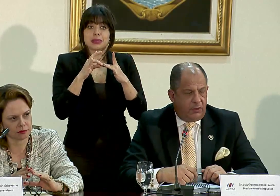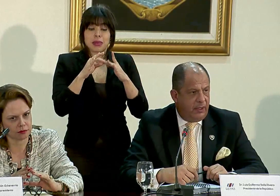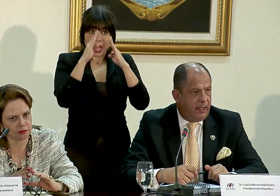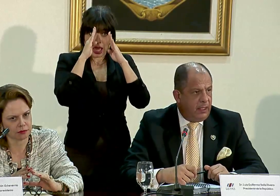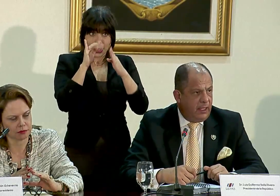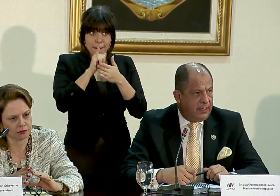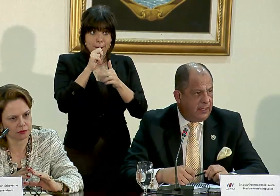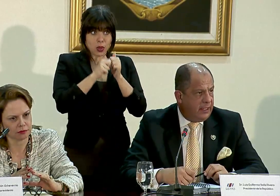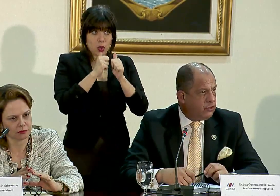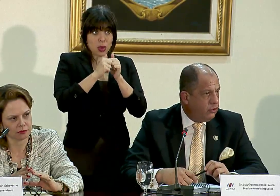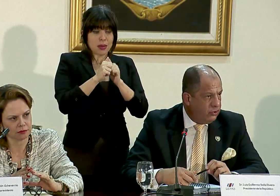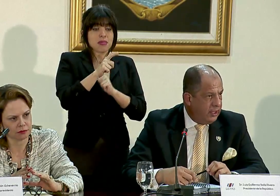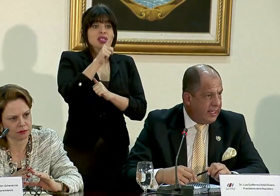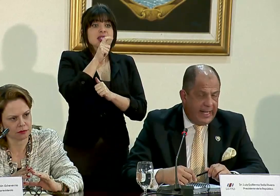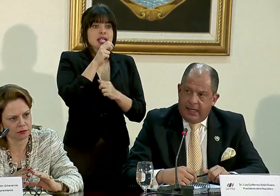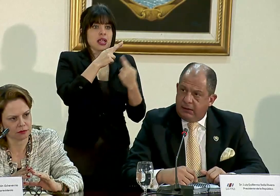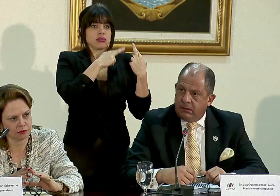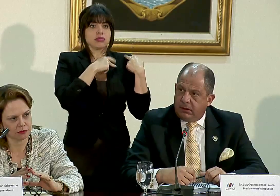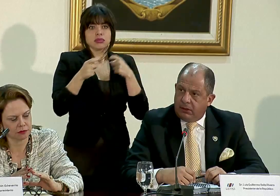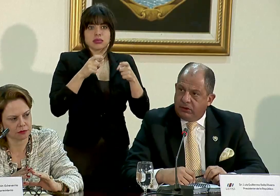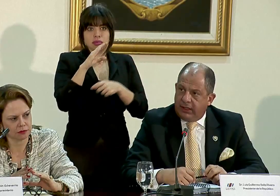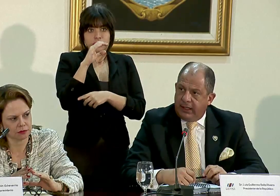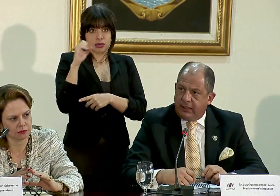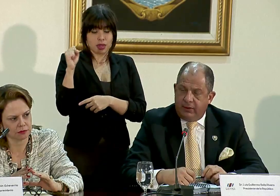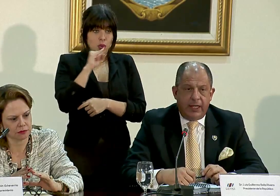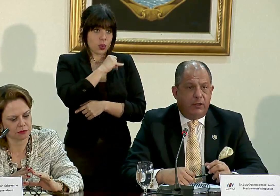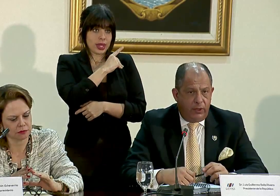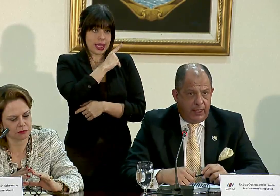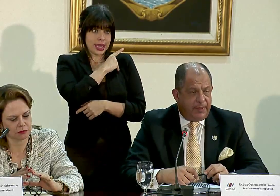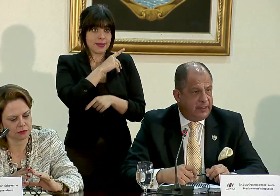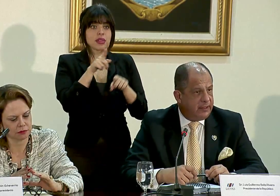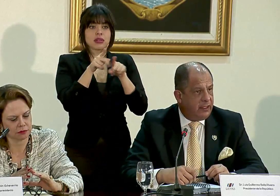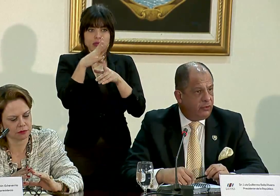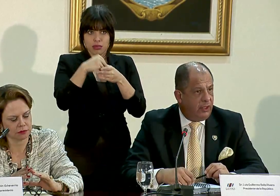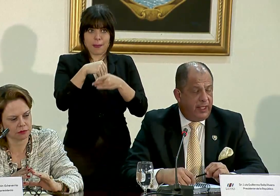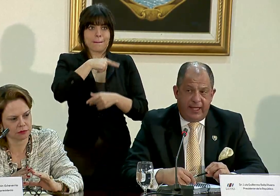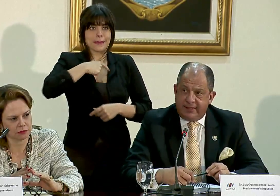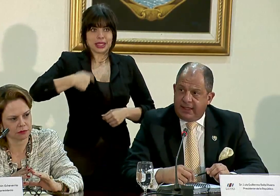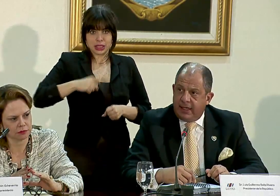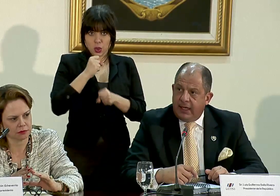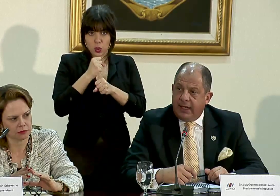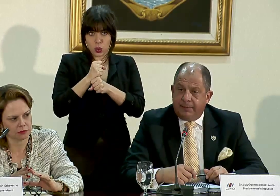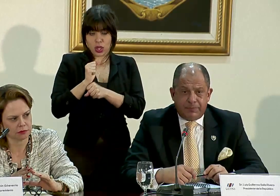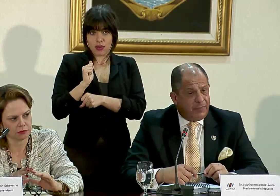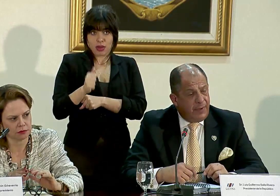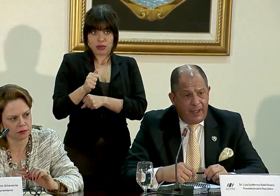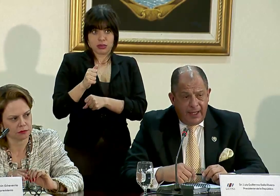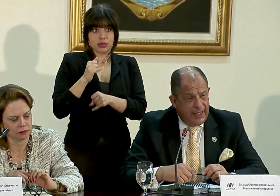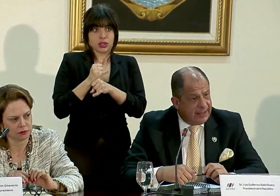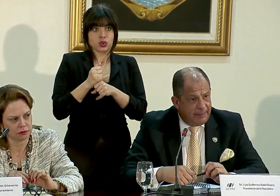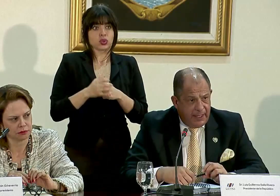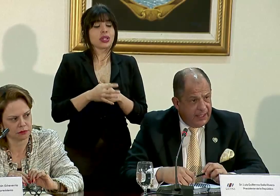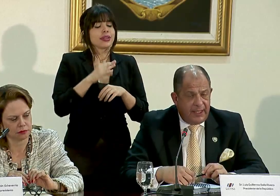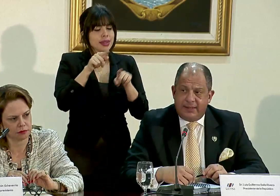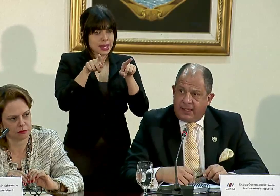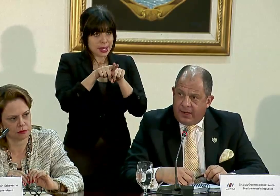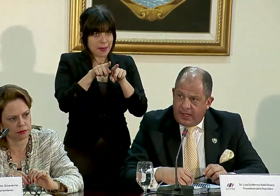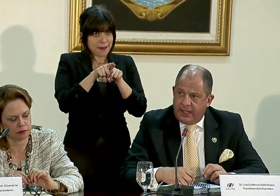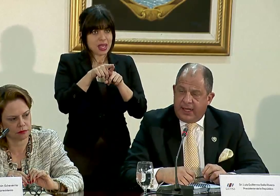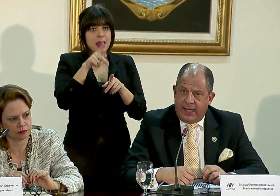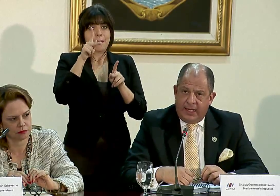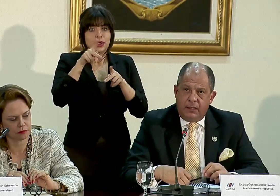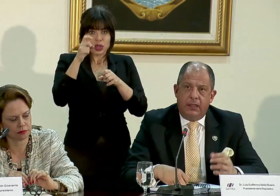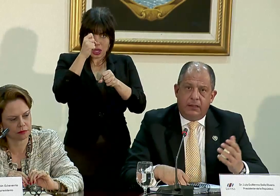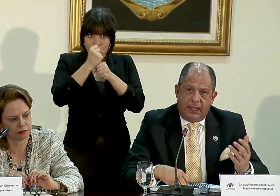atención de ese problema es de quienes conducen la caja la junta directiva incluida la presidencia ejecutiva de esta y también quienes